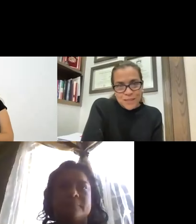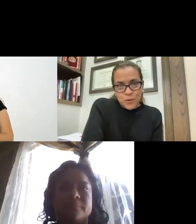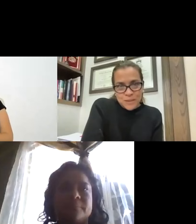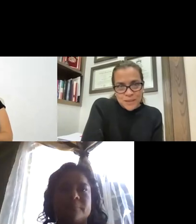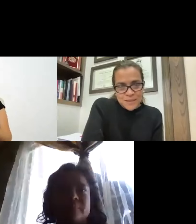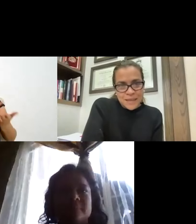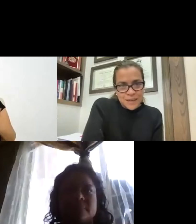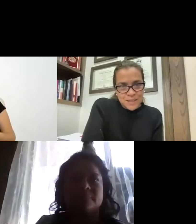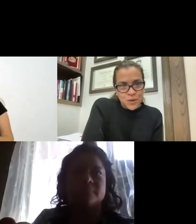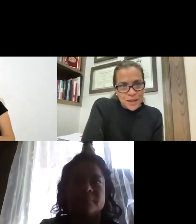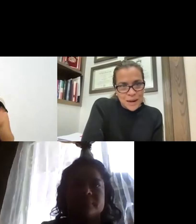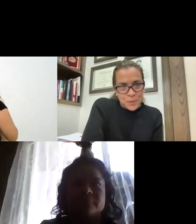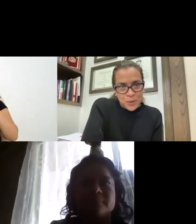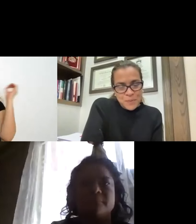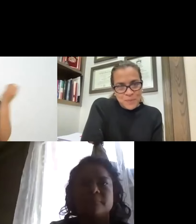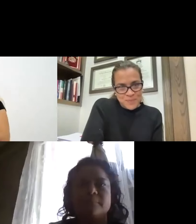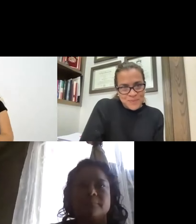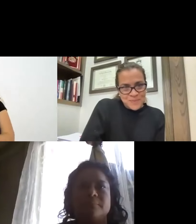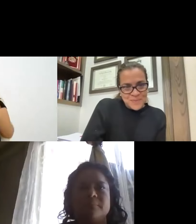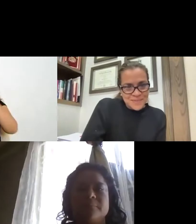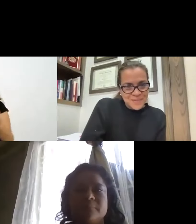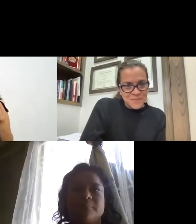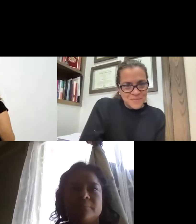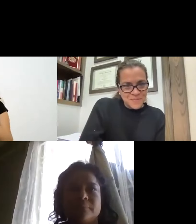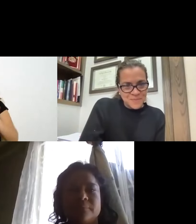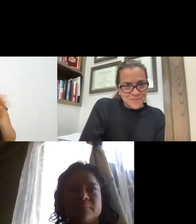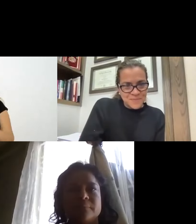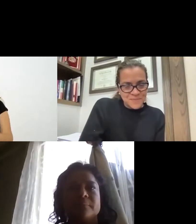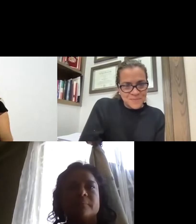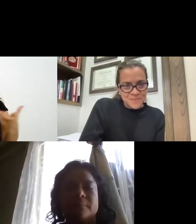organizaciones que están hoy presentes y que realizan una gran labor.